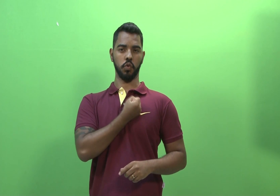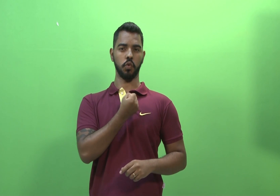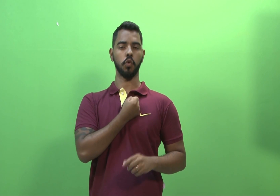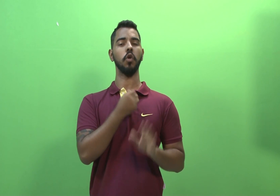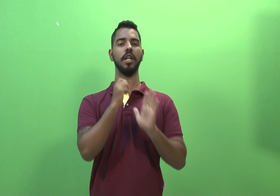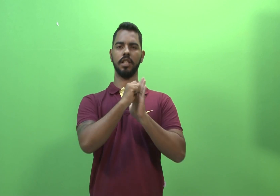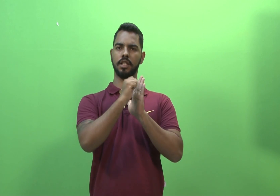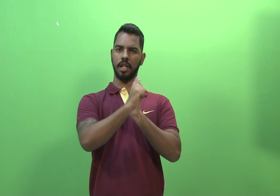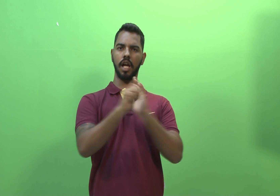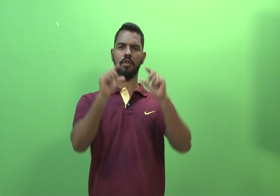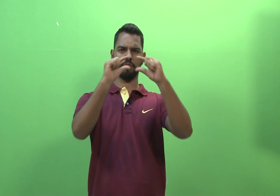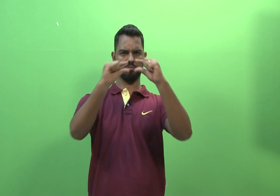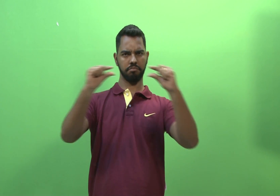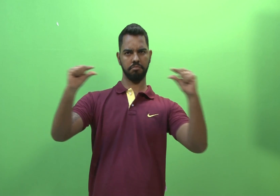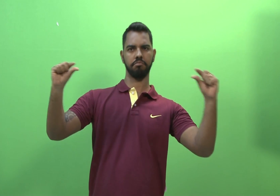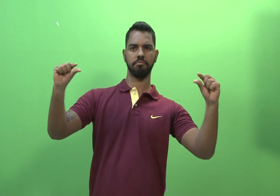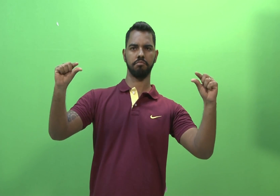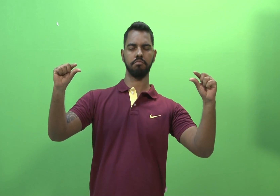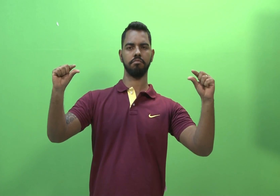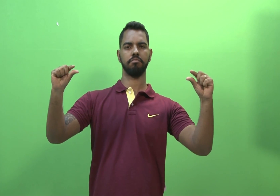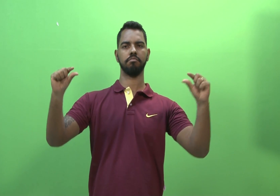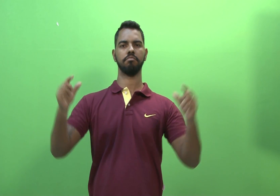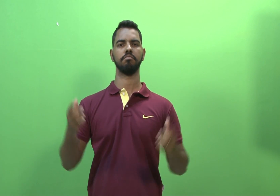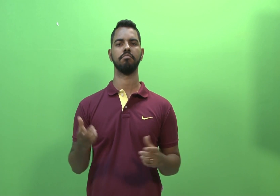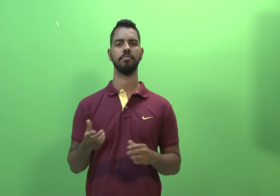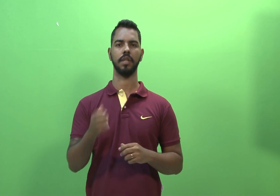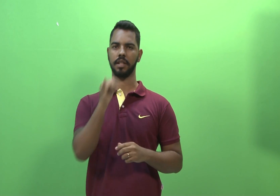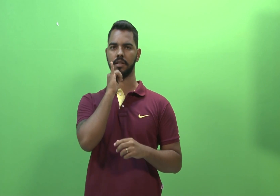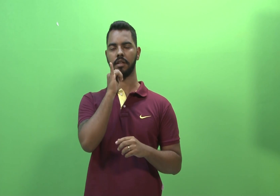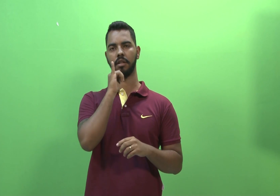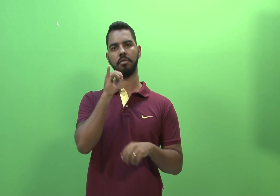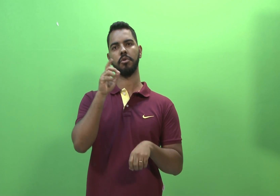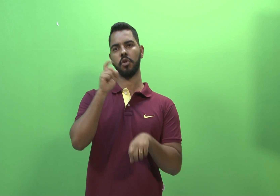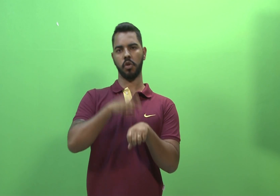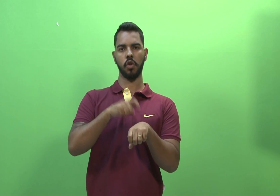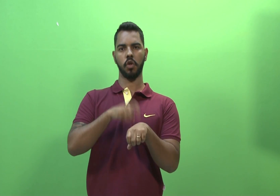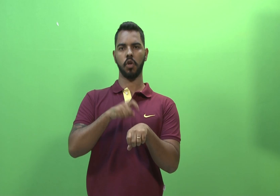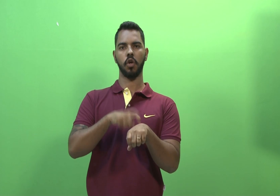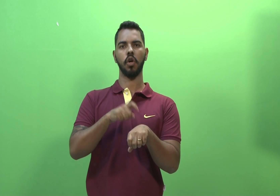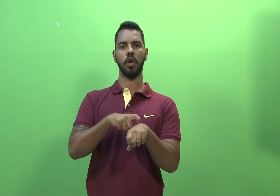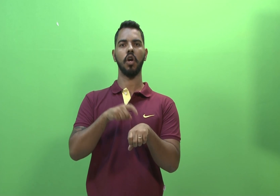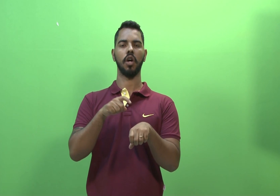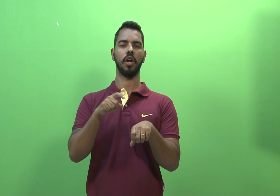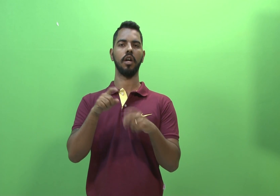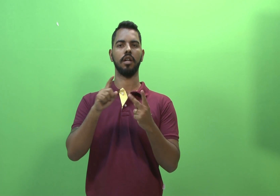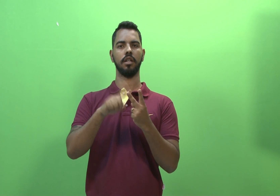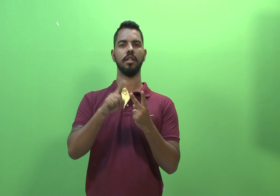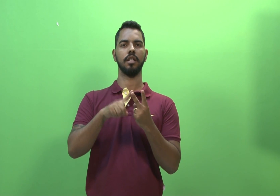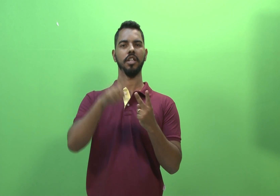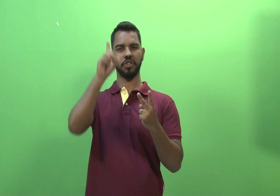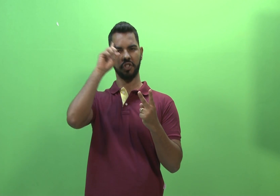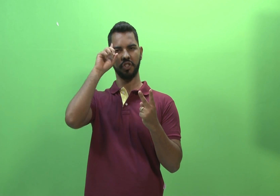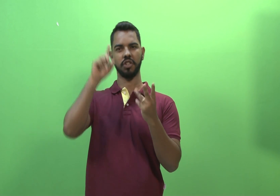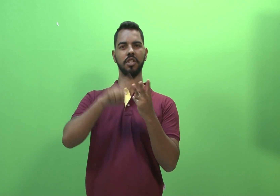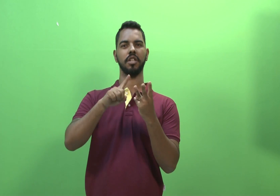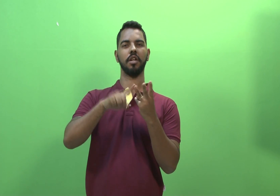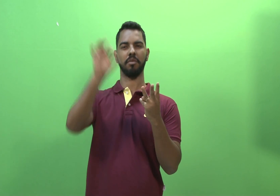documentos. A exceção aberta para horas, né? E para datas e porcentagens. Quando você for utilizar de